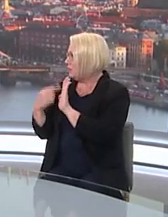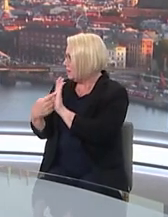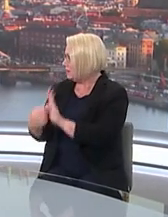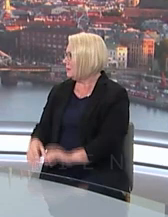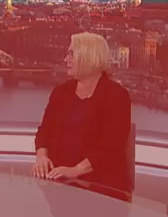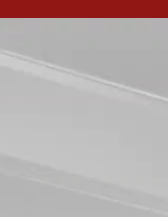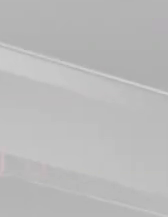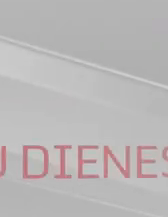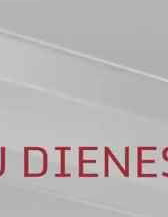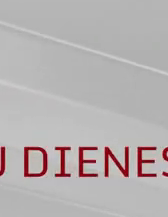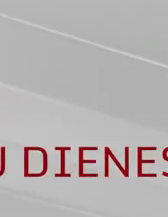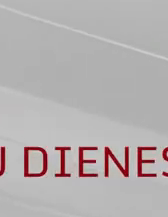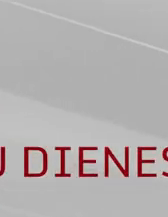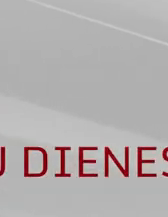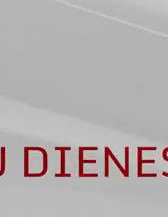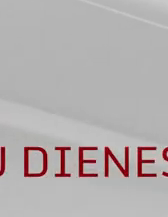to zīmu rāda.